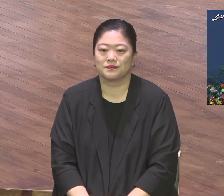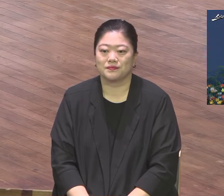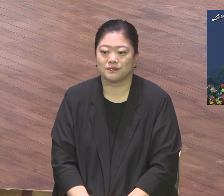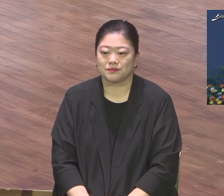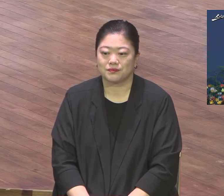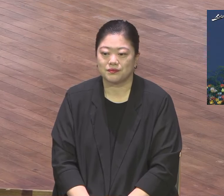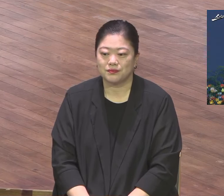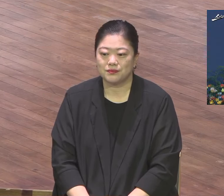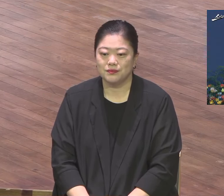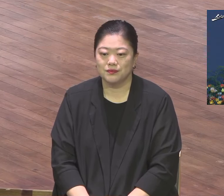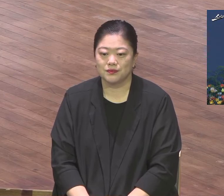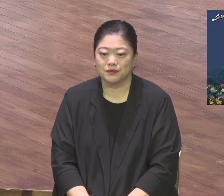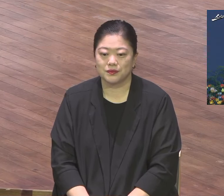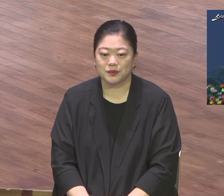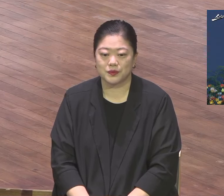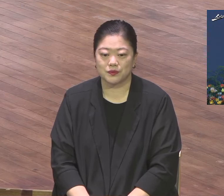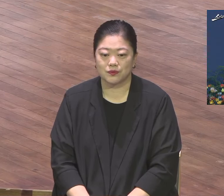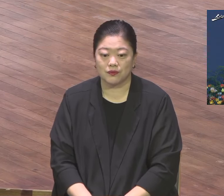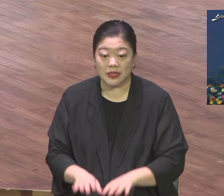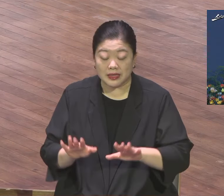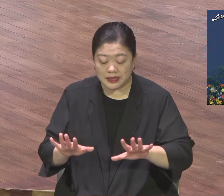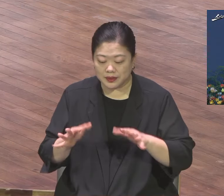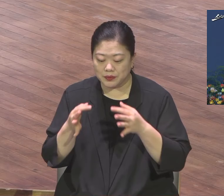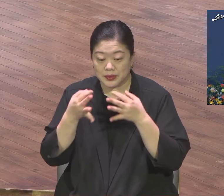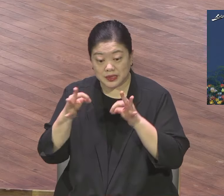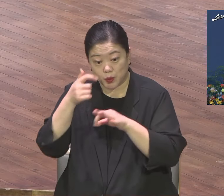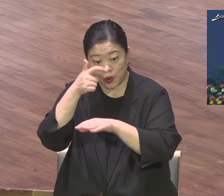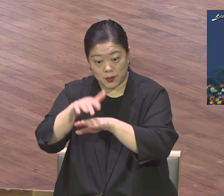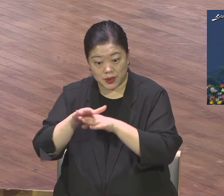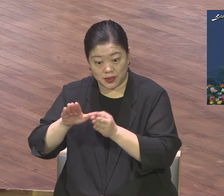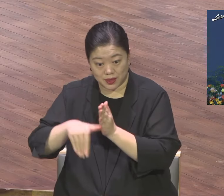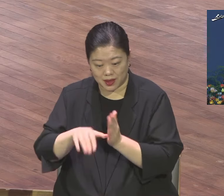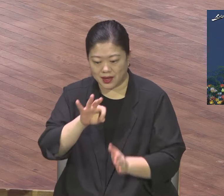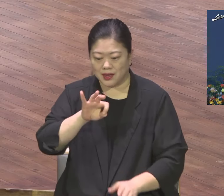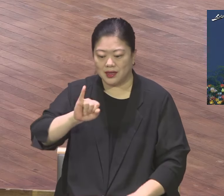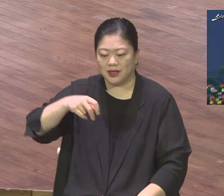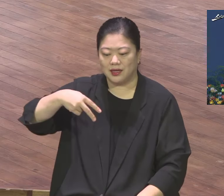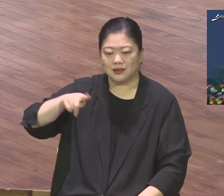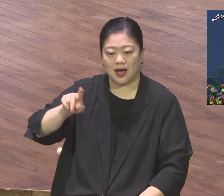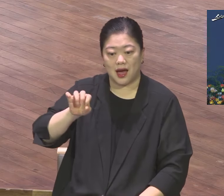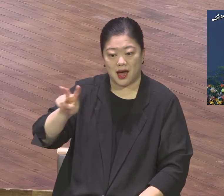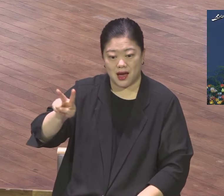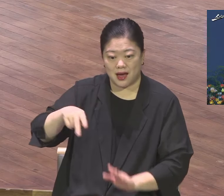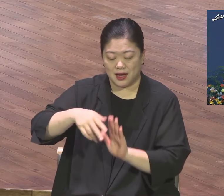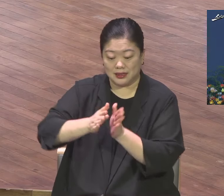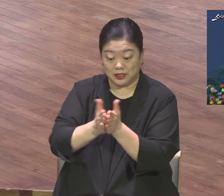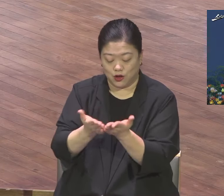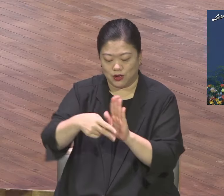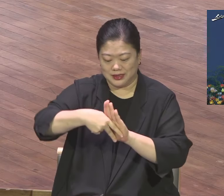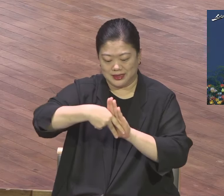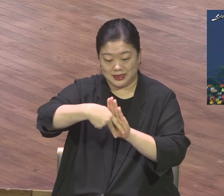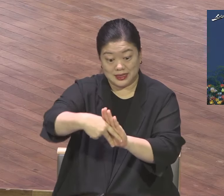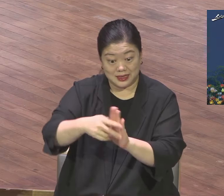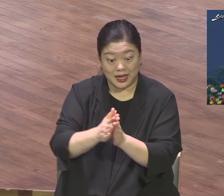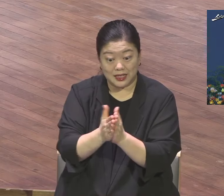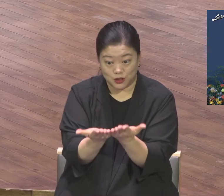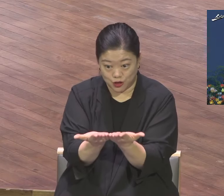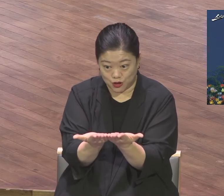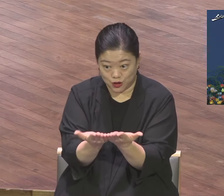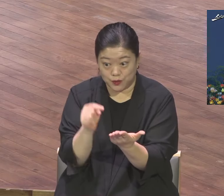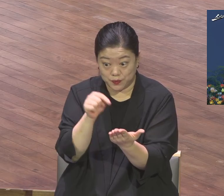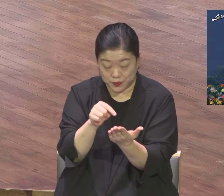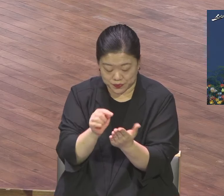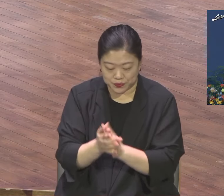우리가 금요일 시간에 이사야서를 말씀을 살펴보고 있는데 이사야서는